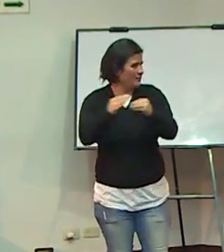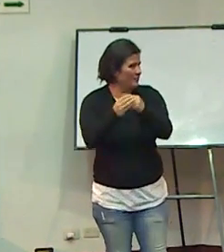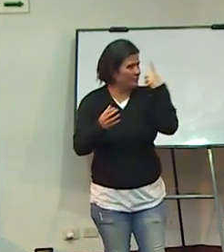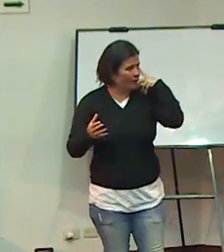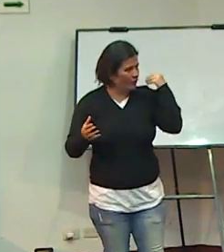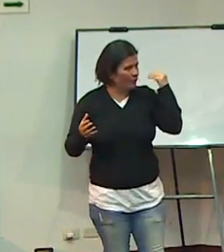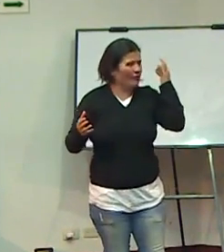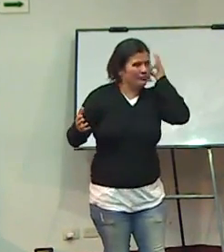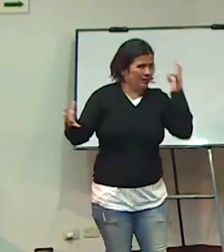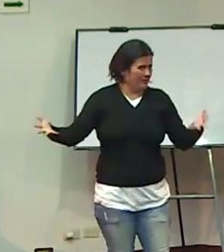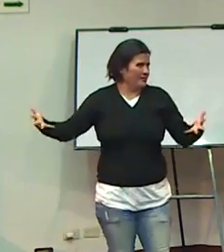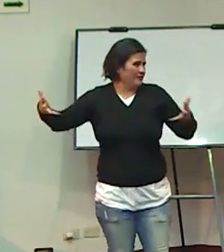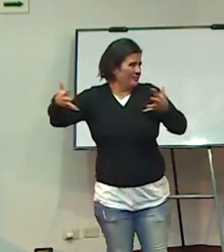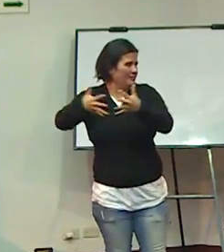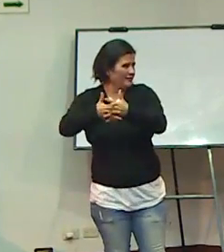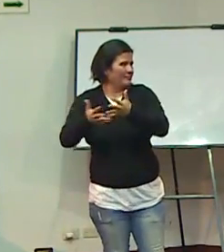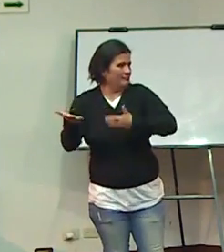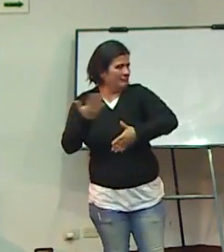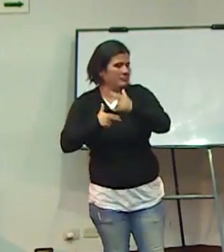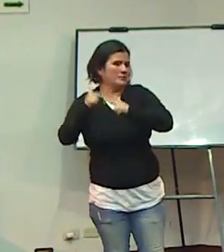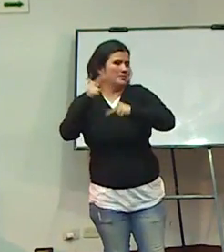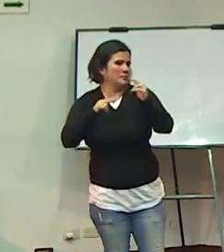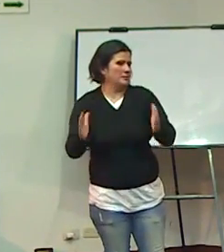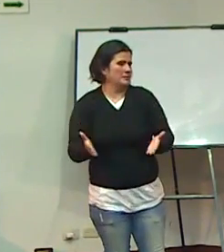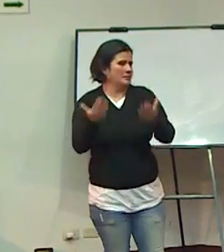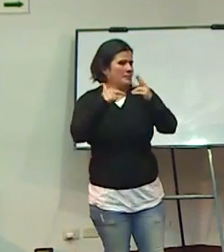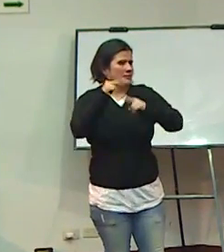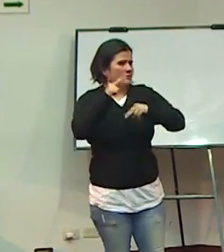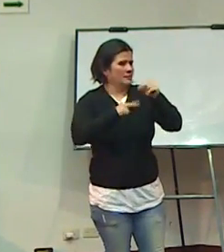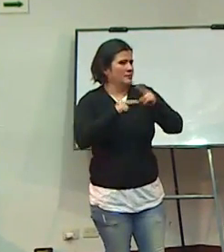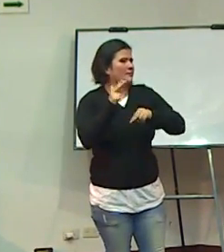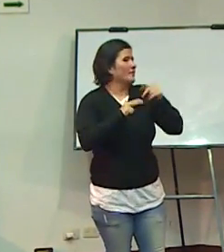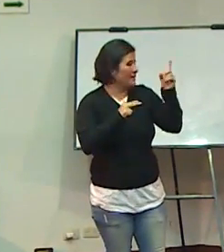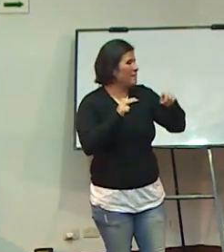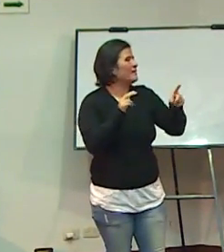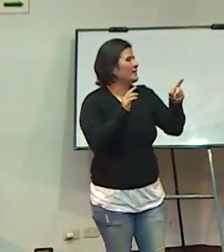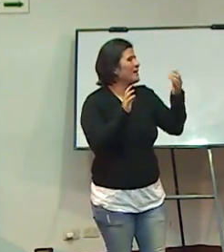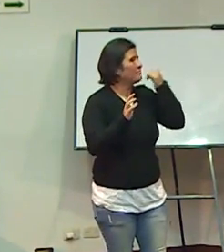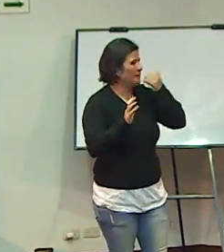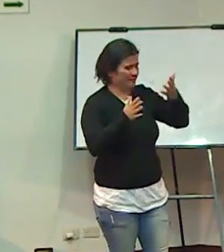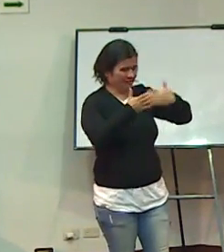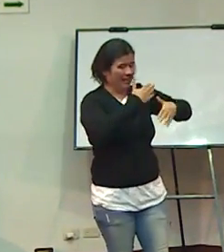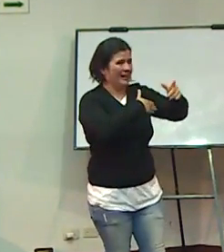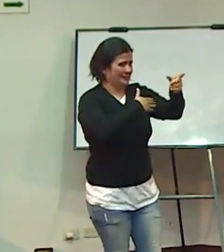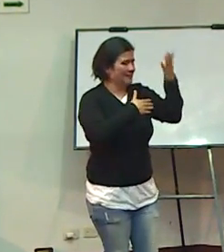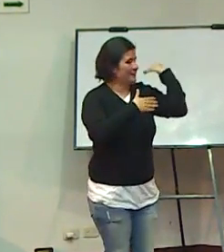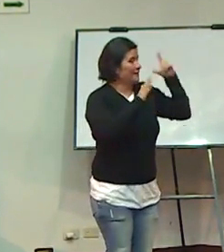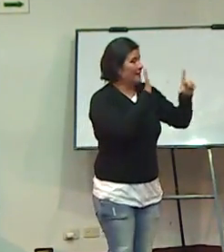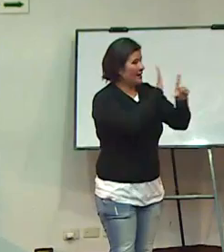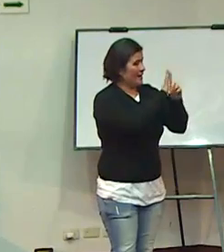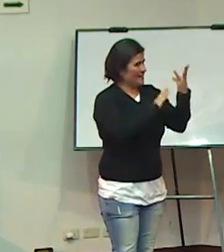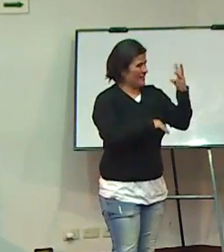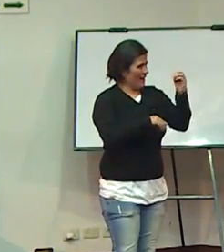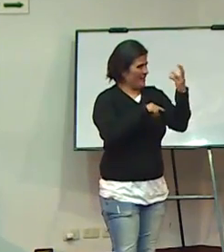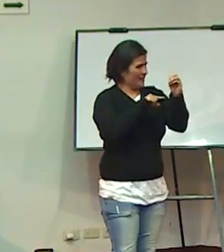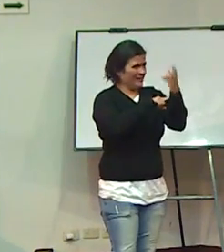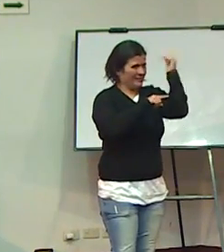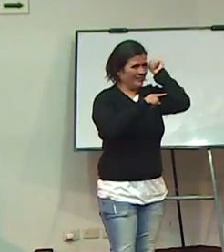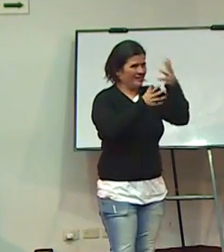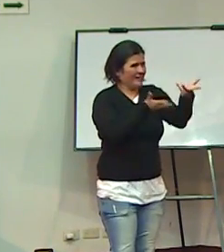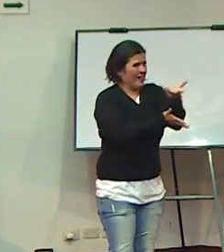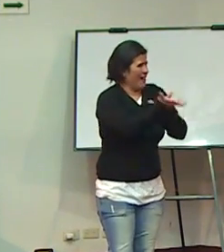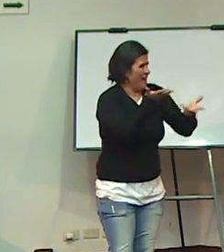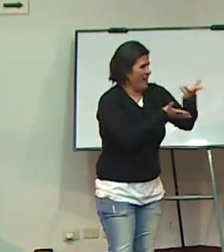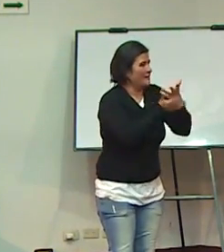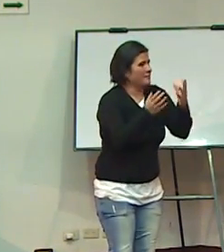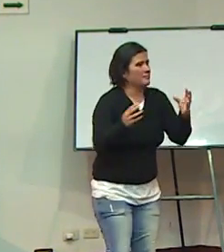se dan. Entonces yo creo que tanto oyentes como sordos tenemos que dar esa construcción para mejoras de la universidad. Y ya me acordé de otra